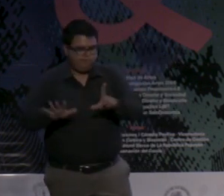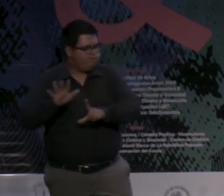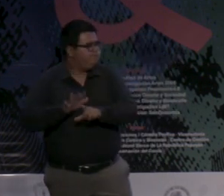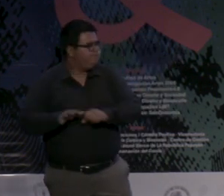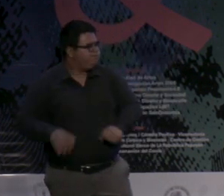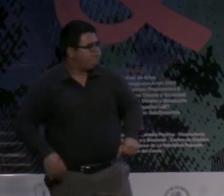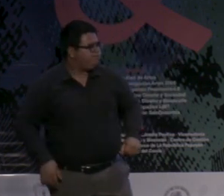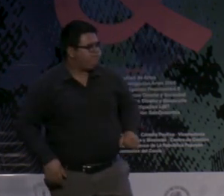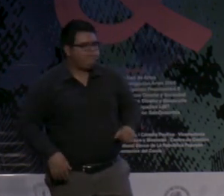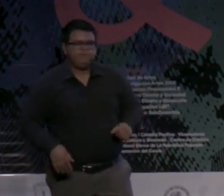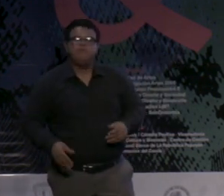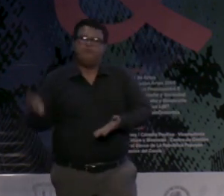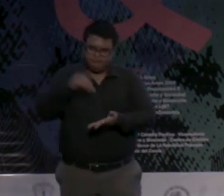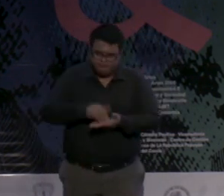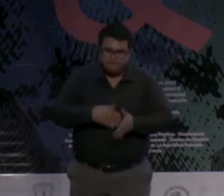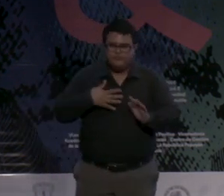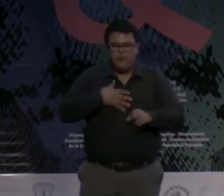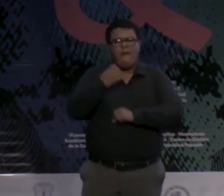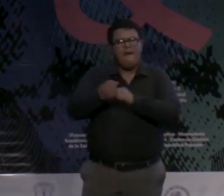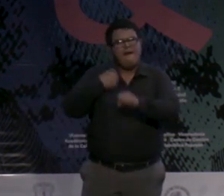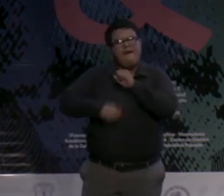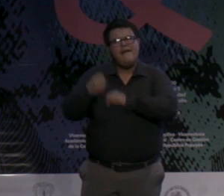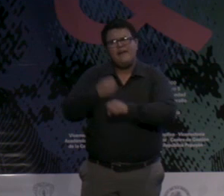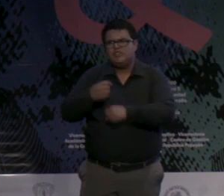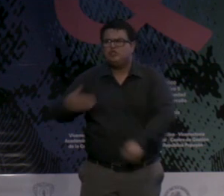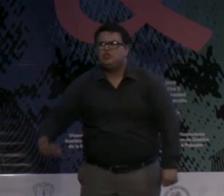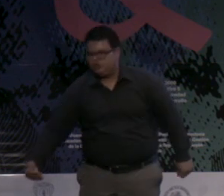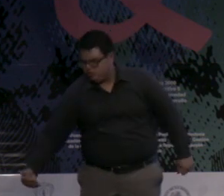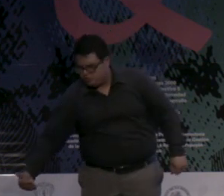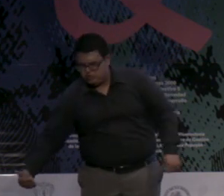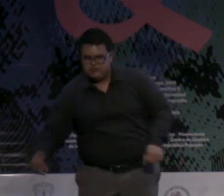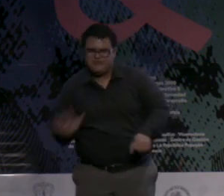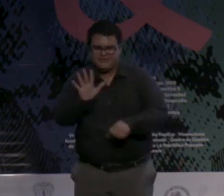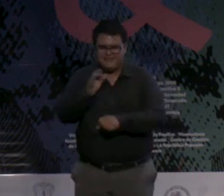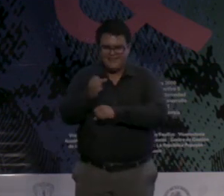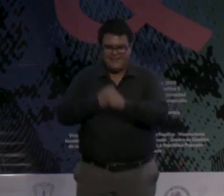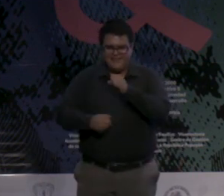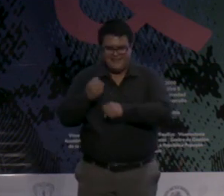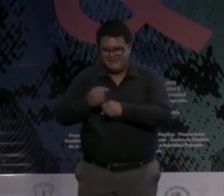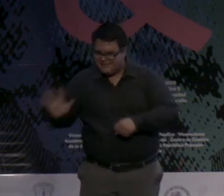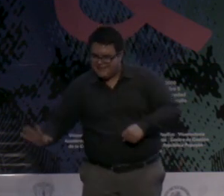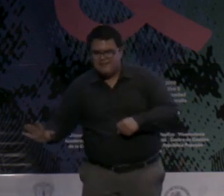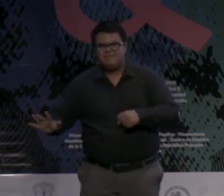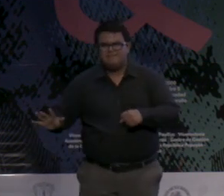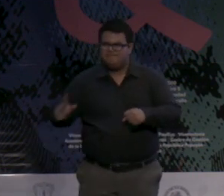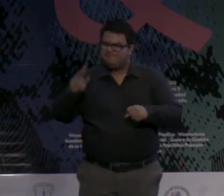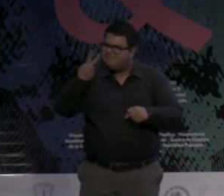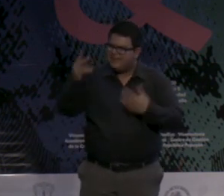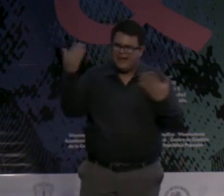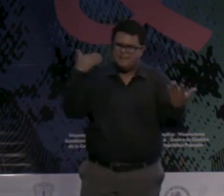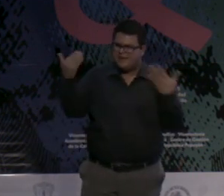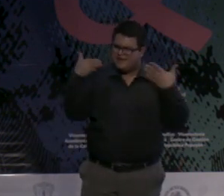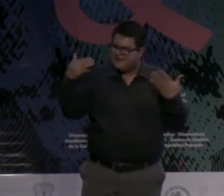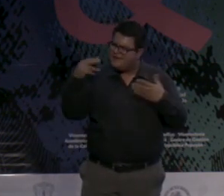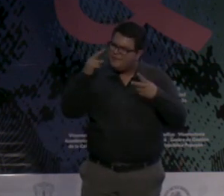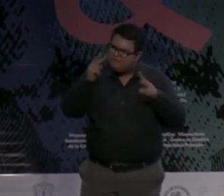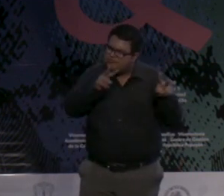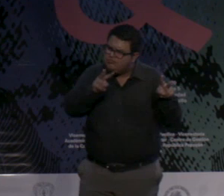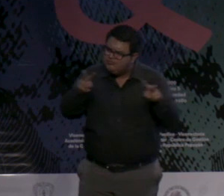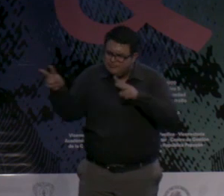De nuevo, volviendo a mi edad de 5 años, al mirar estos videos y al oír estos testimonios, yo